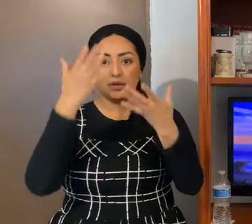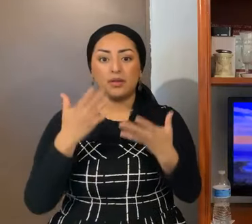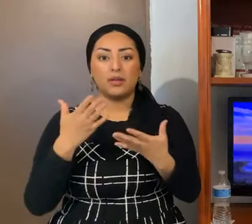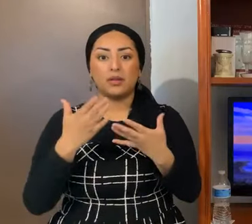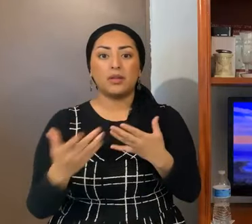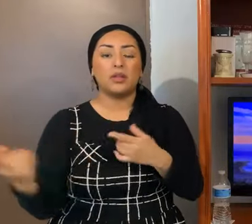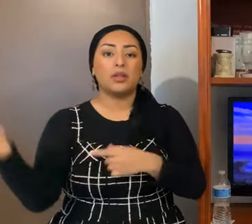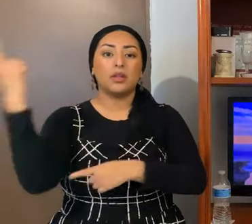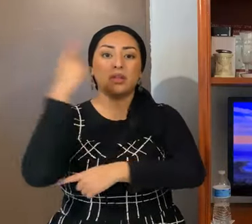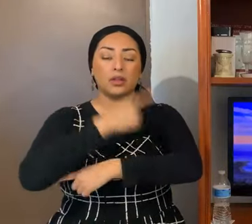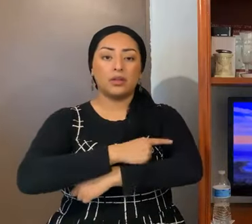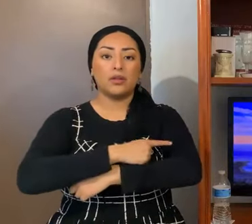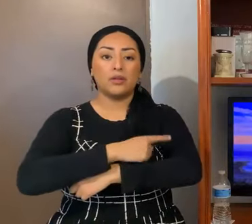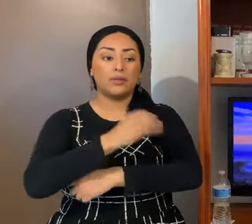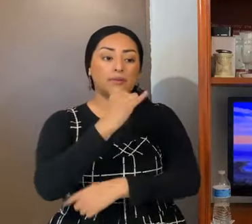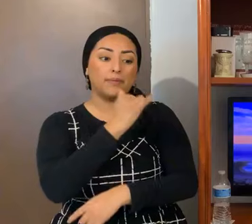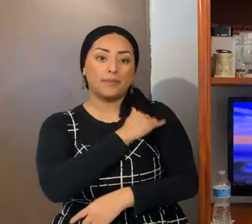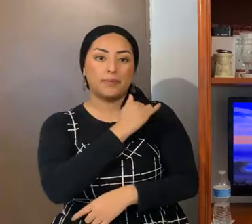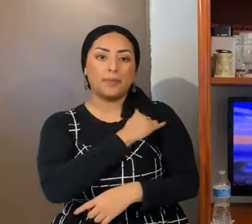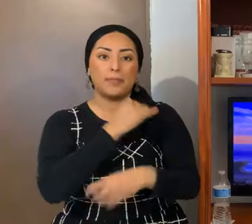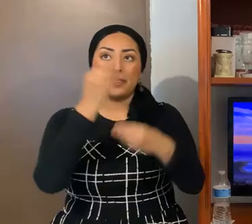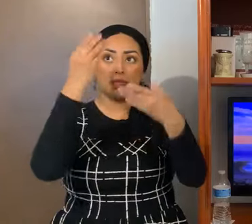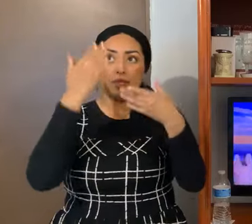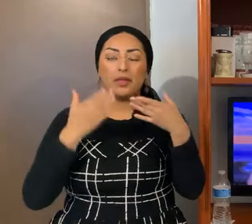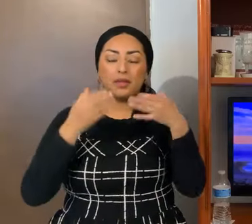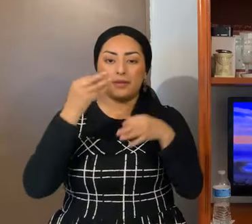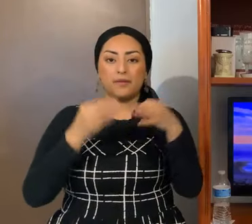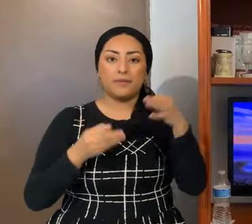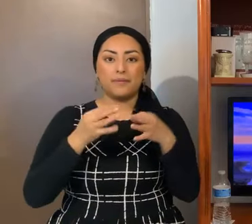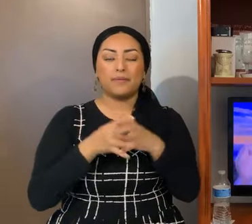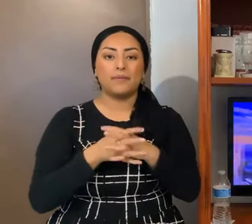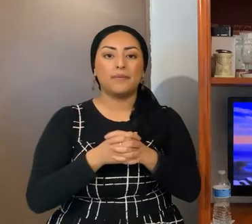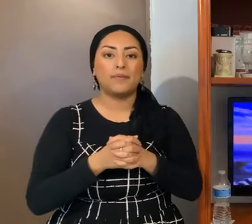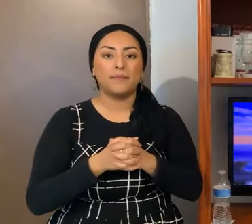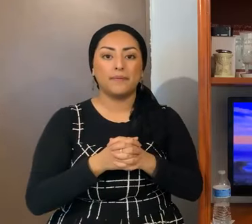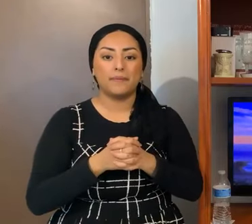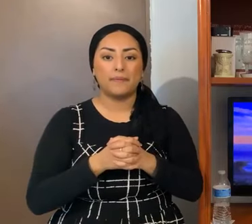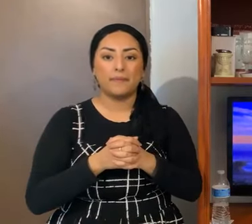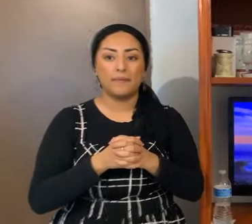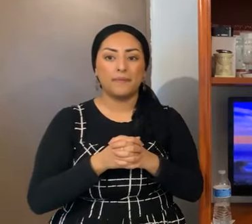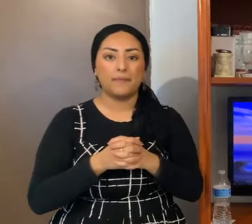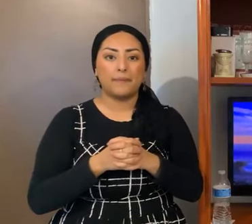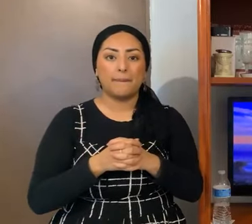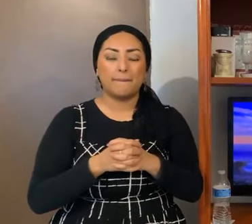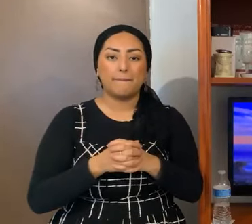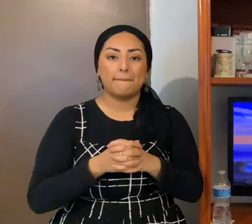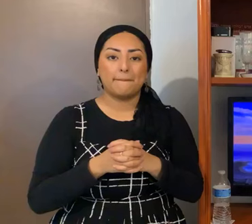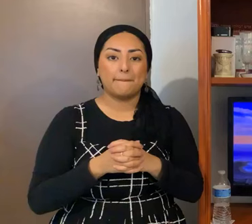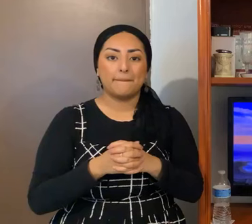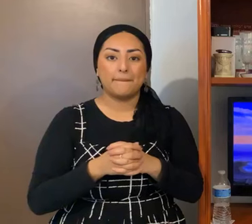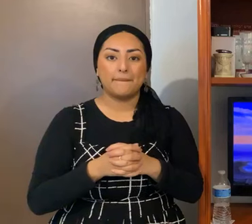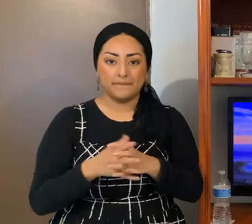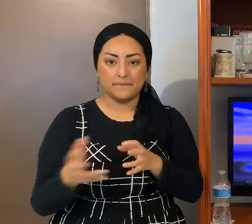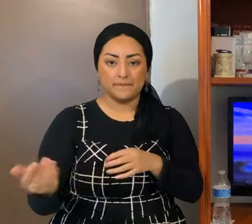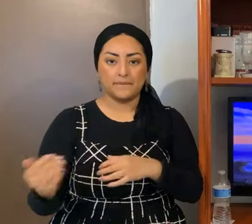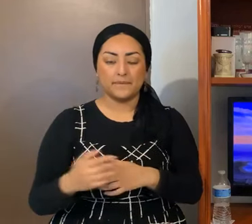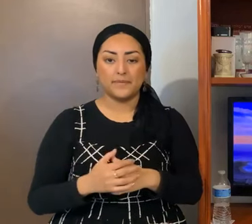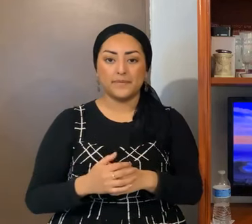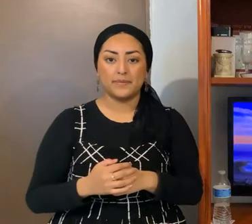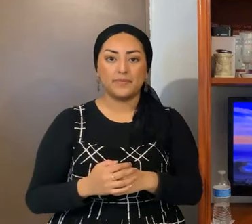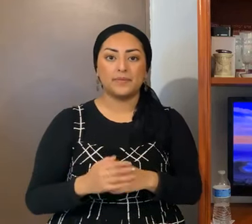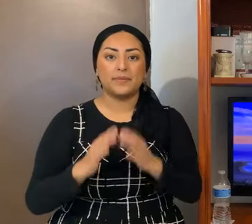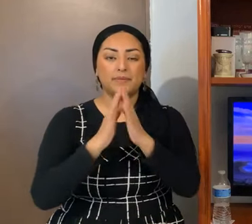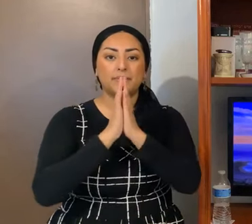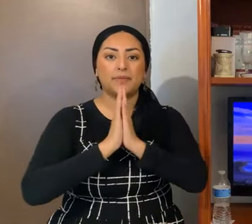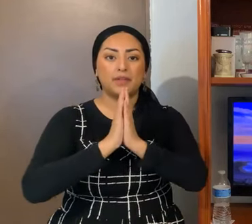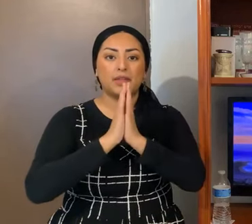Kippur y nos dice los juicios por los pecados y lo terrible de cómo va evolucionando el pecado en la vida de los que lo practican.